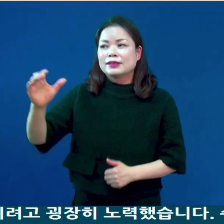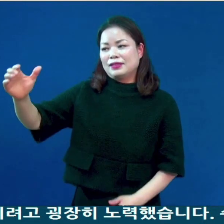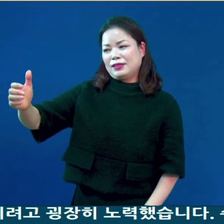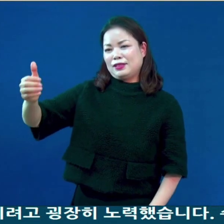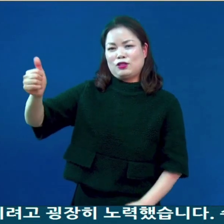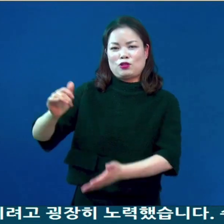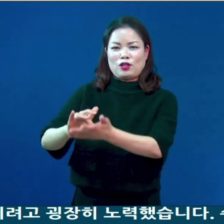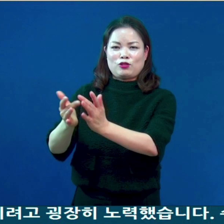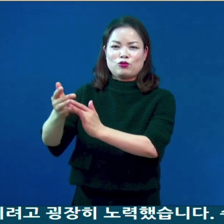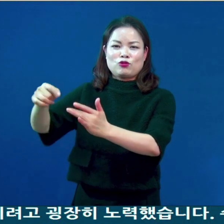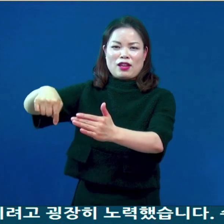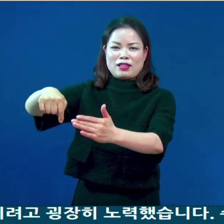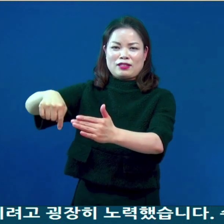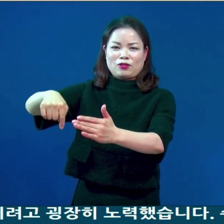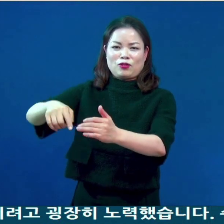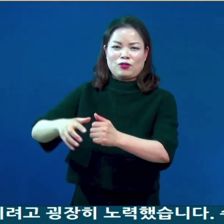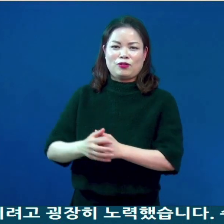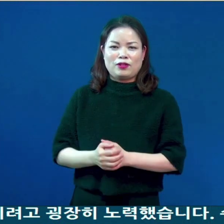그리스도 예수 안에서